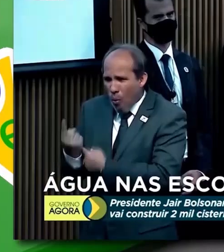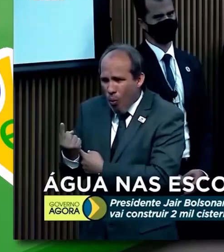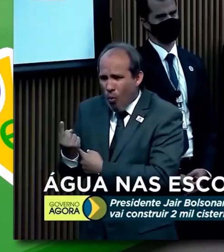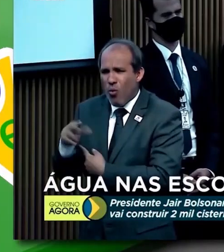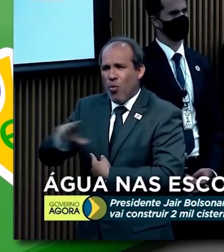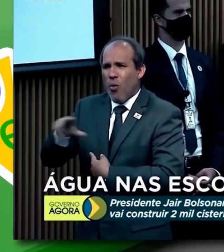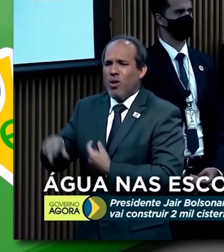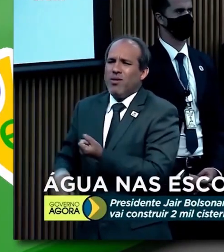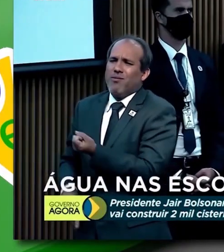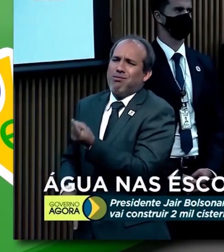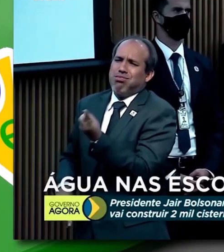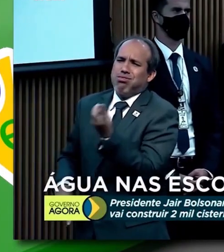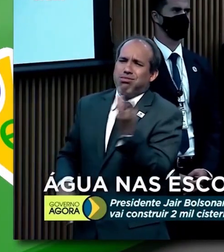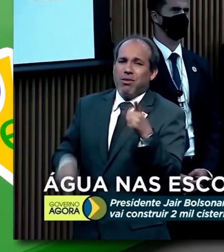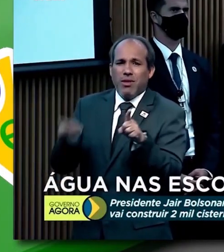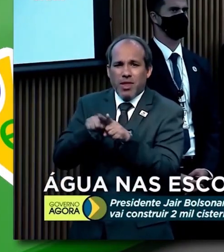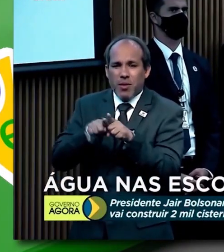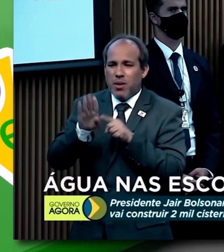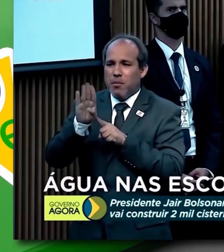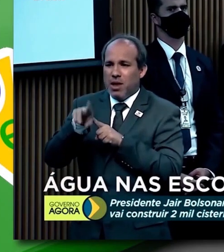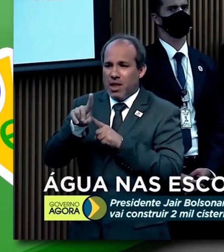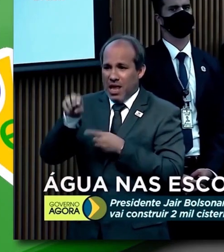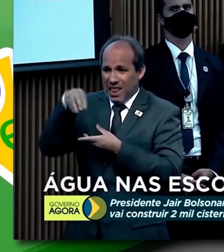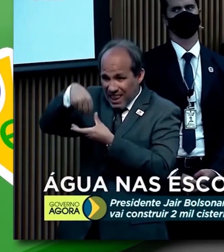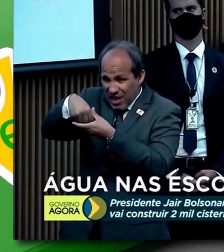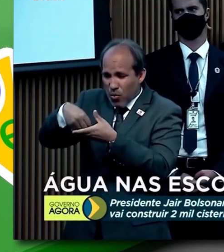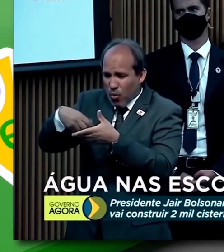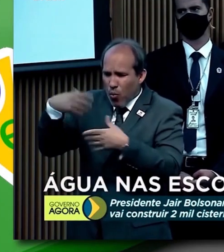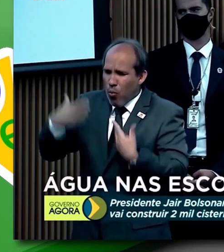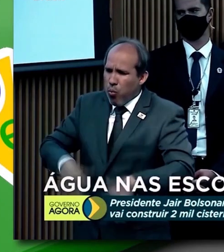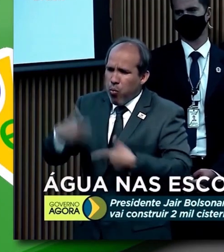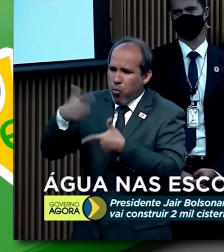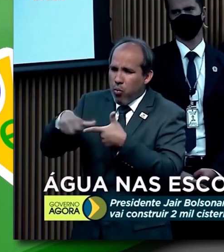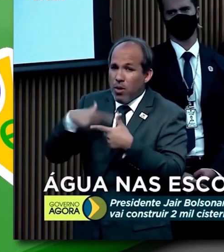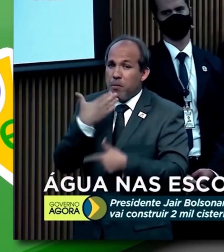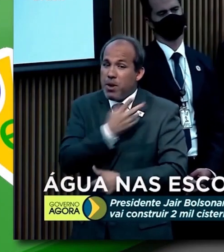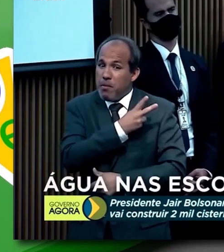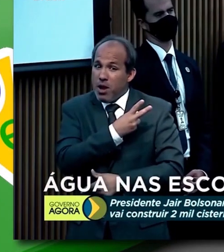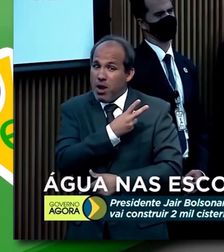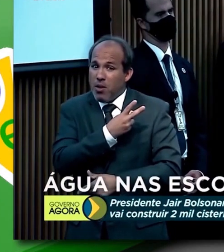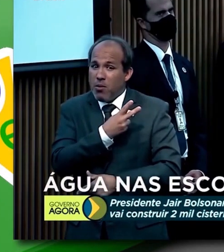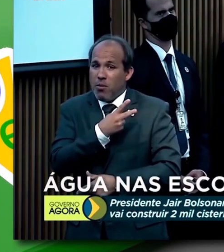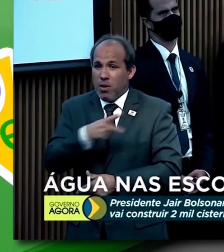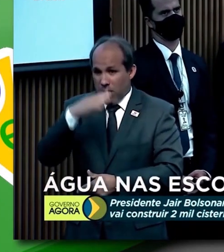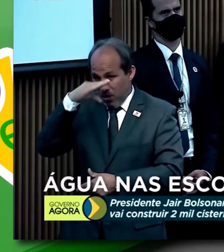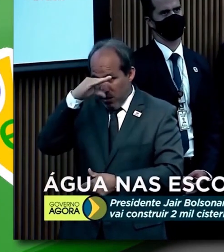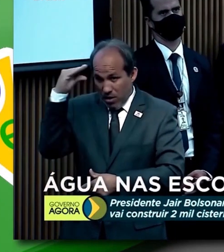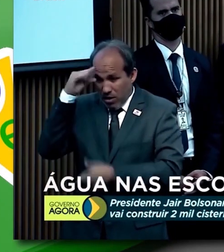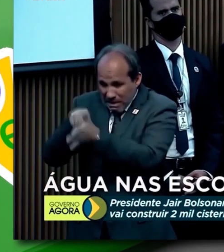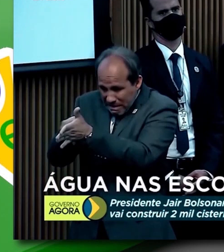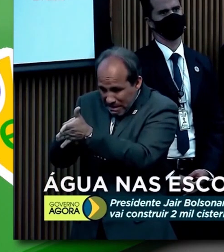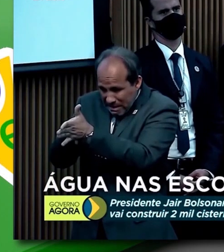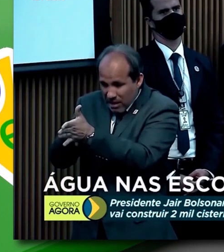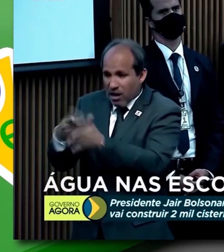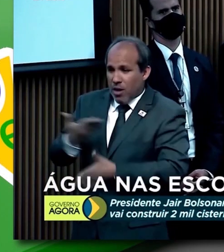eu pedi para o bonzão levantar para mim o montante para que Amigo do Rei comprou-a seus vizinhos particulares